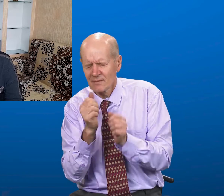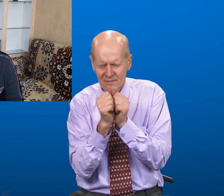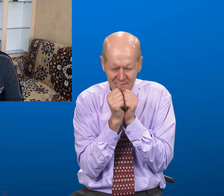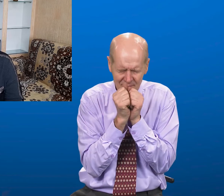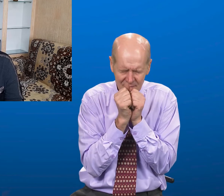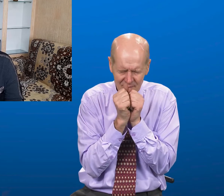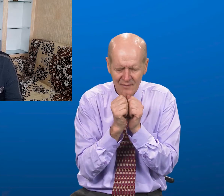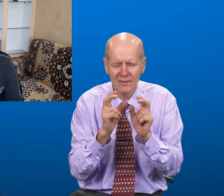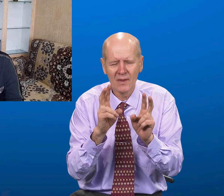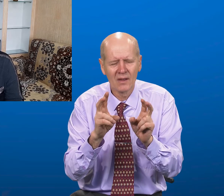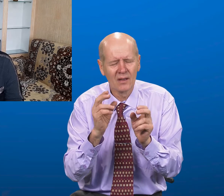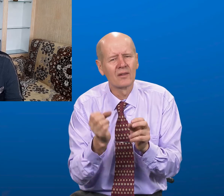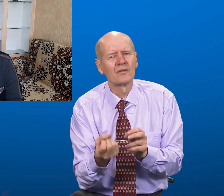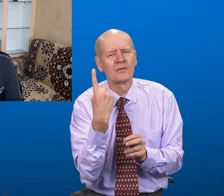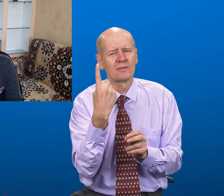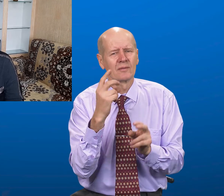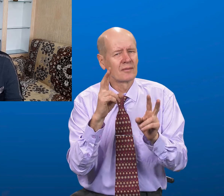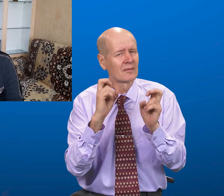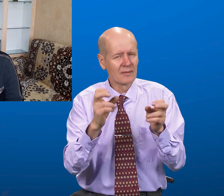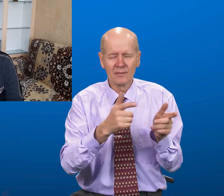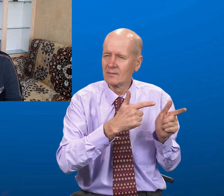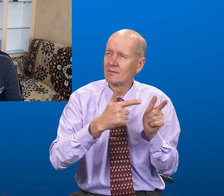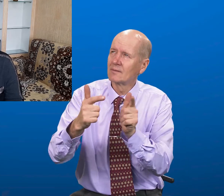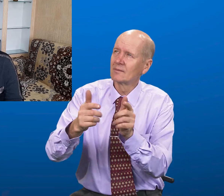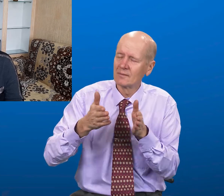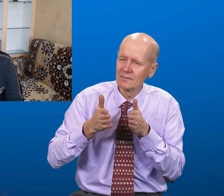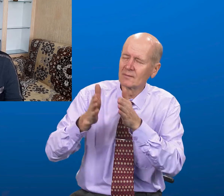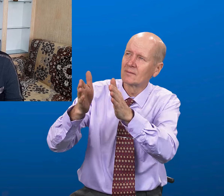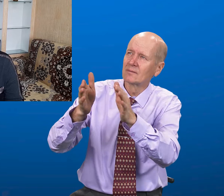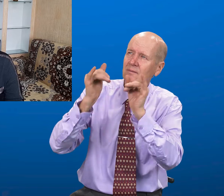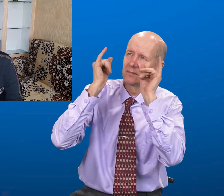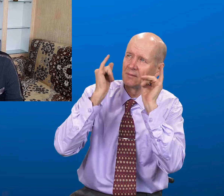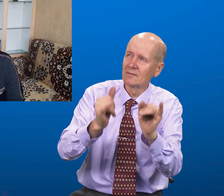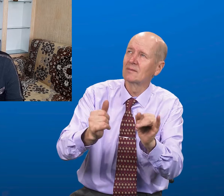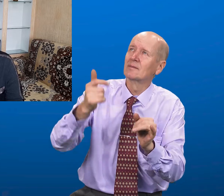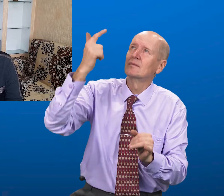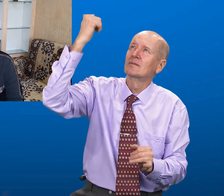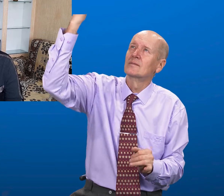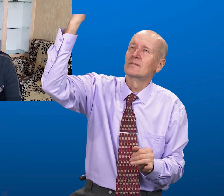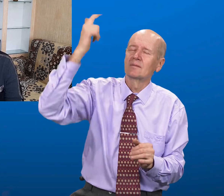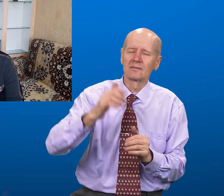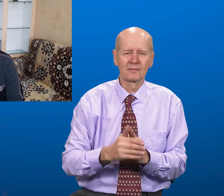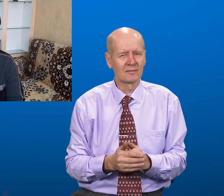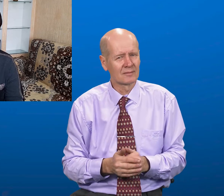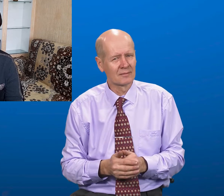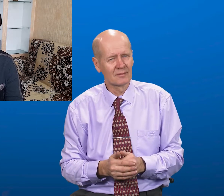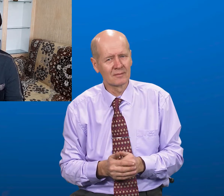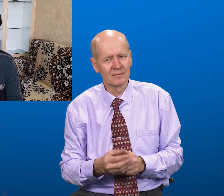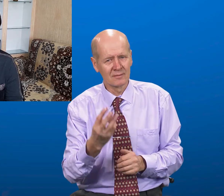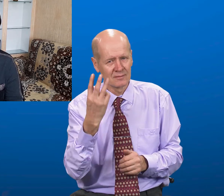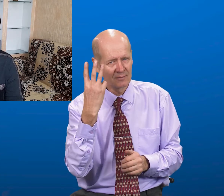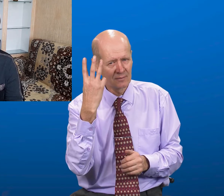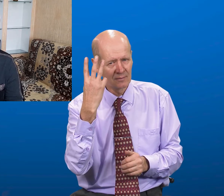и молитвой – вот способы приготовить путь Господу. Третий отрывок.